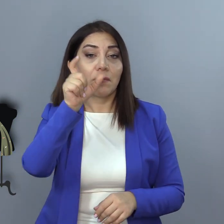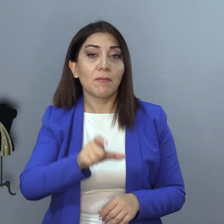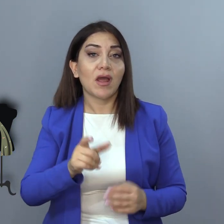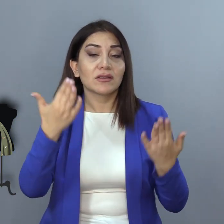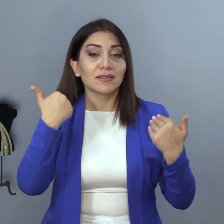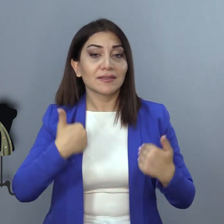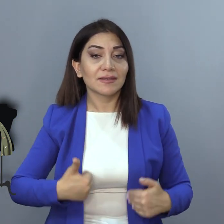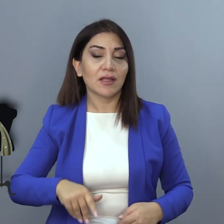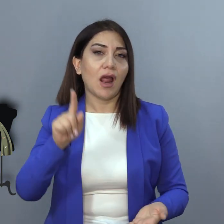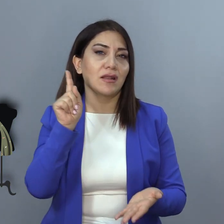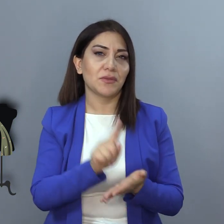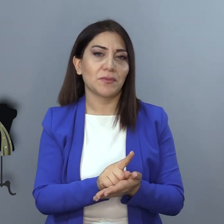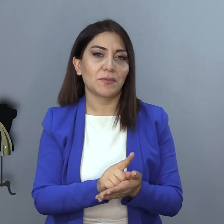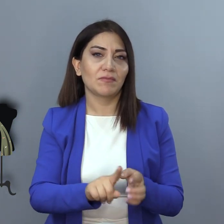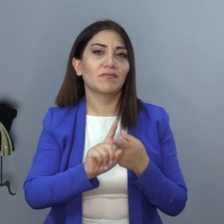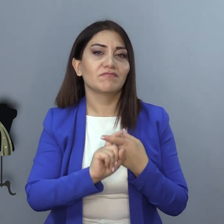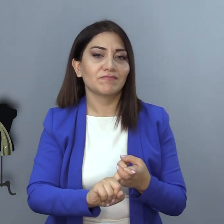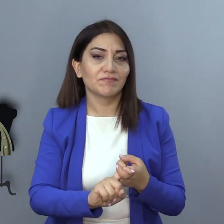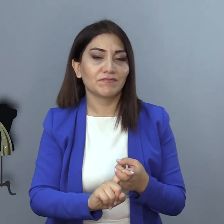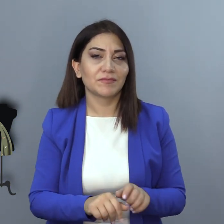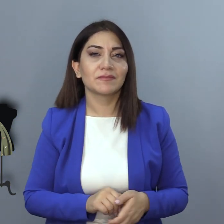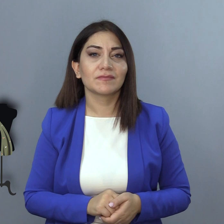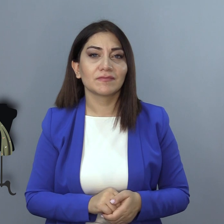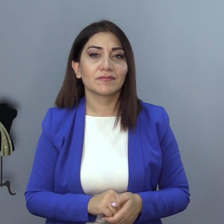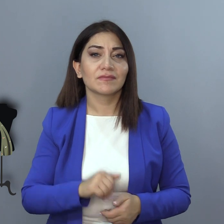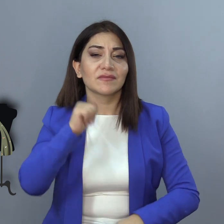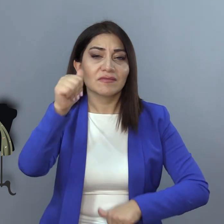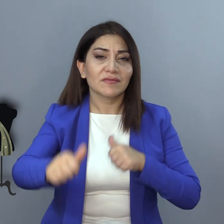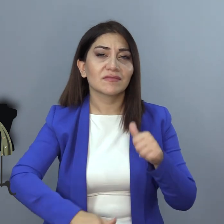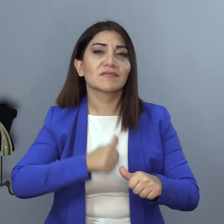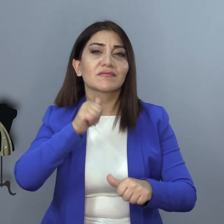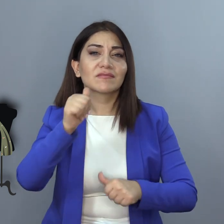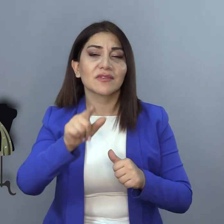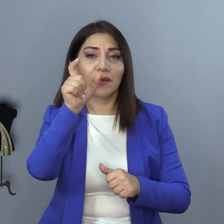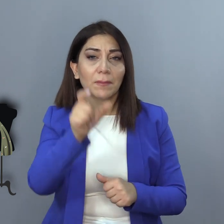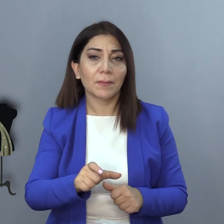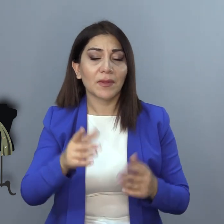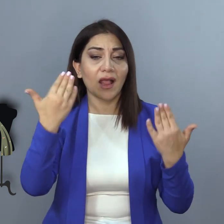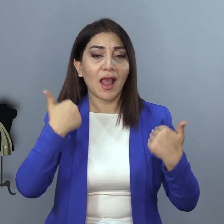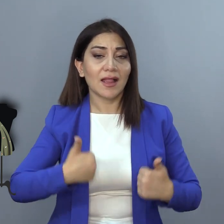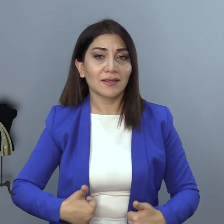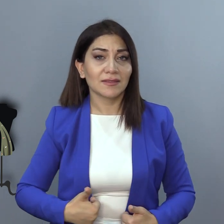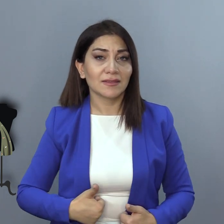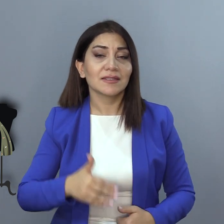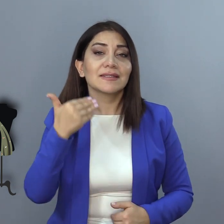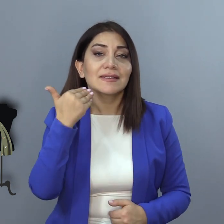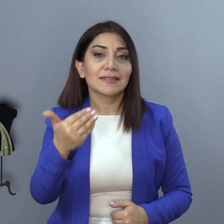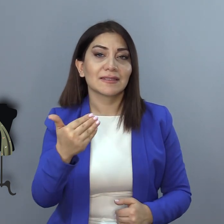կերպարի անբաժան մասը։ Իրուականչուր դարաշրջան ստեղծում է մարդու արտակին տեսքի իր իդիալը,